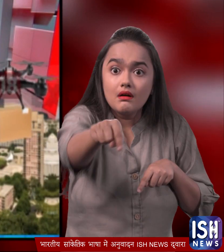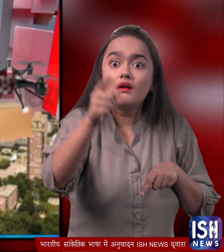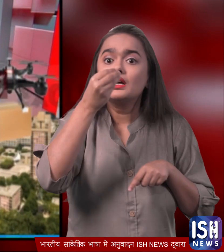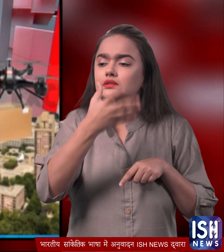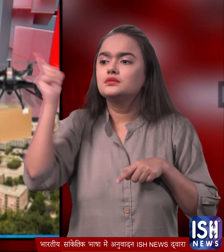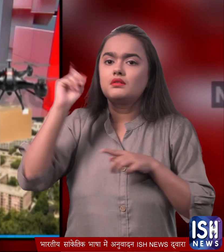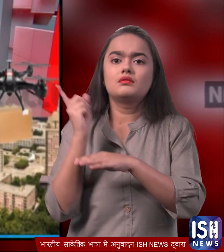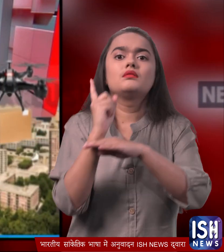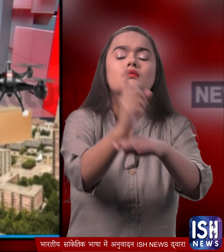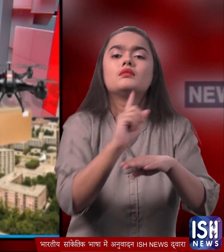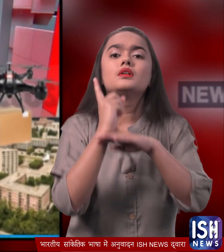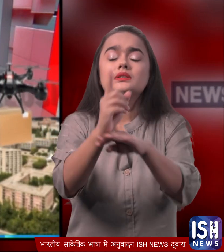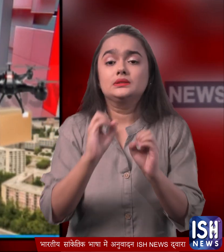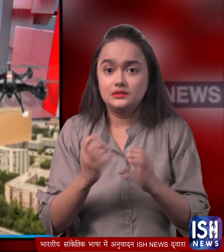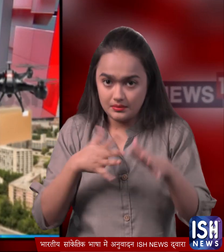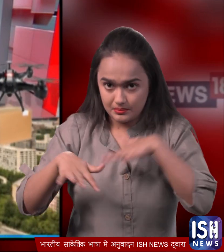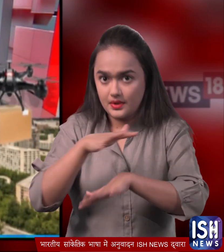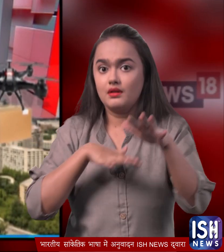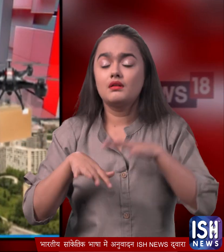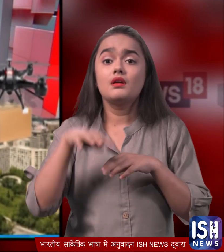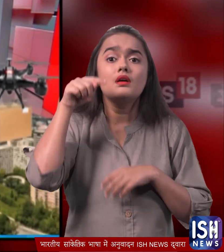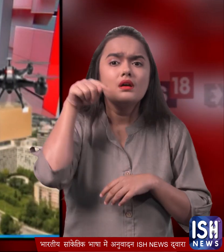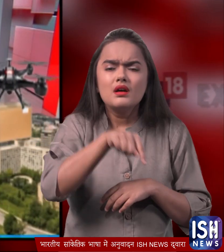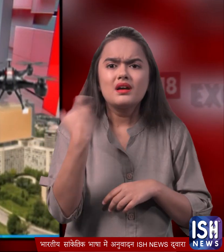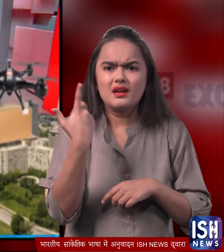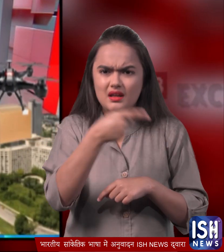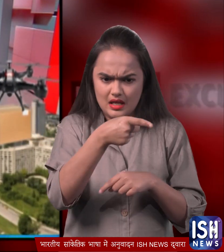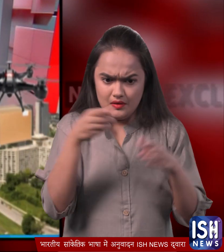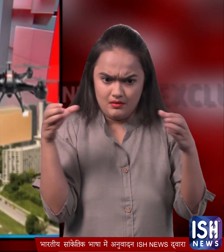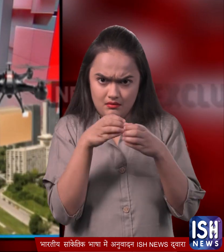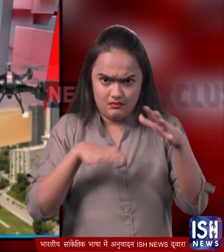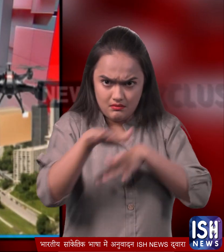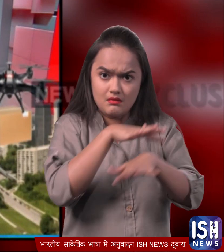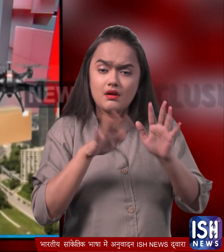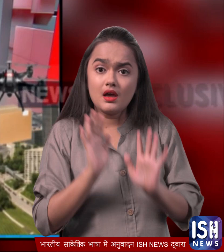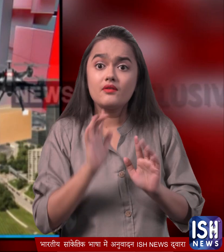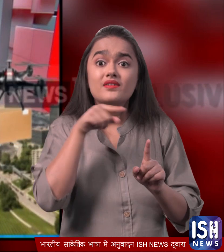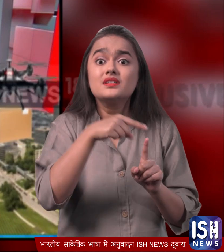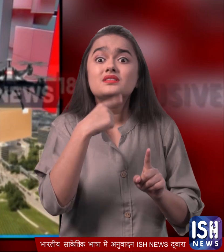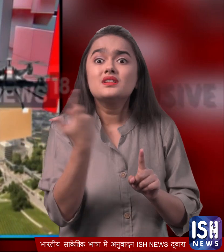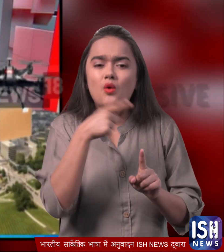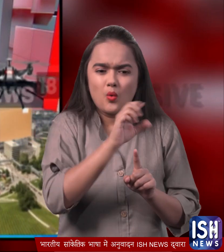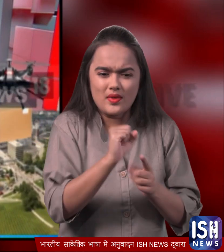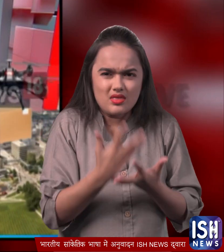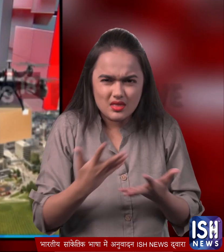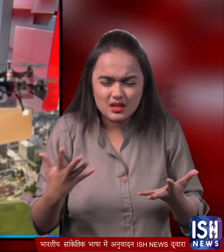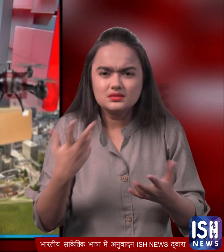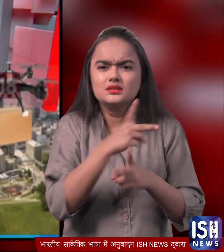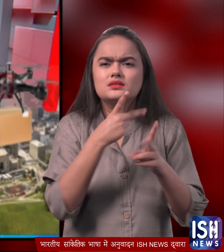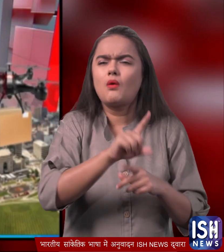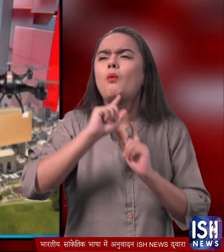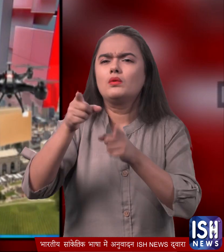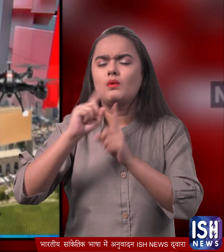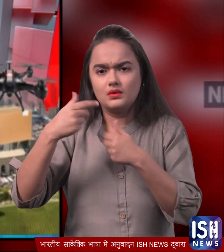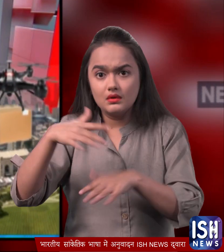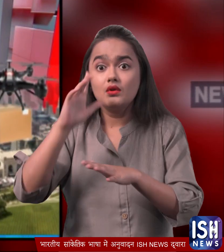में ड्रोन के इस्तेमाल की योजना बनाई। इसके लिए वहां एक नेटवर्क तैयार किया जा रहा है जिसके जरिए लोग अपना सामान ऑर्डर कर